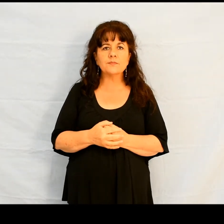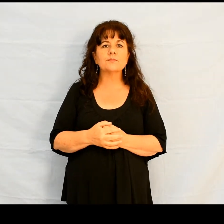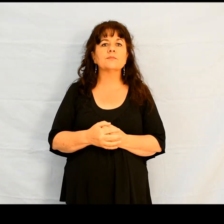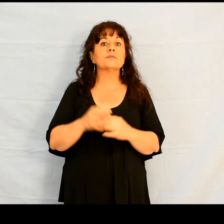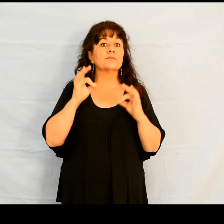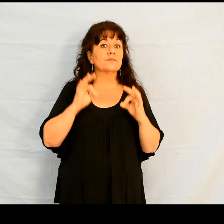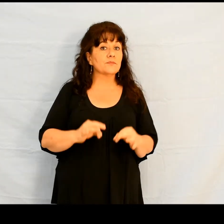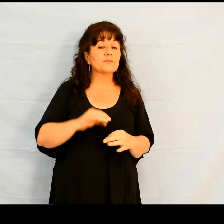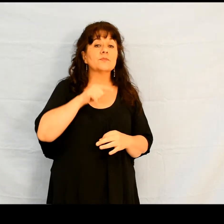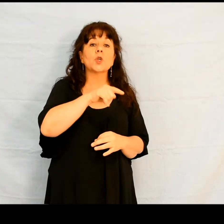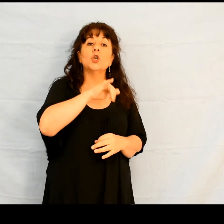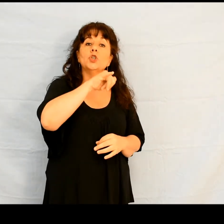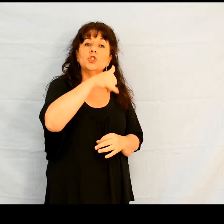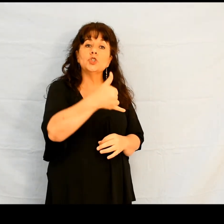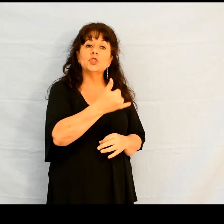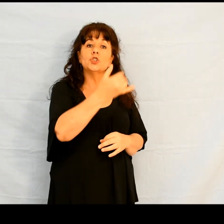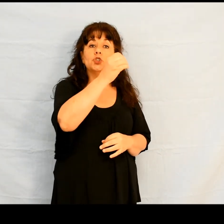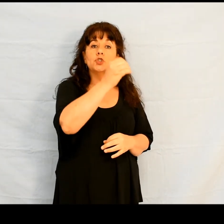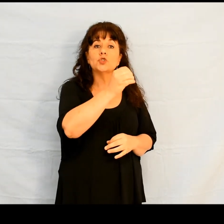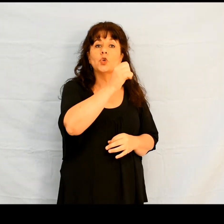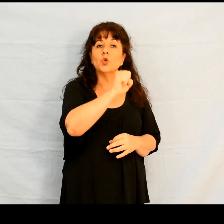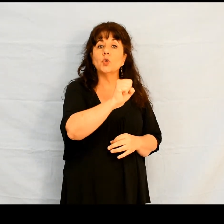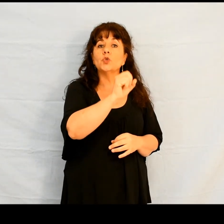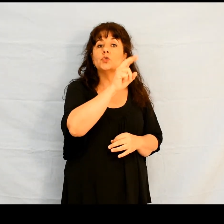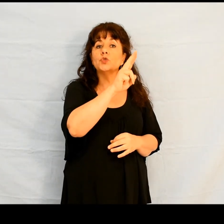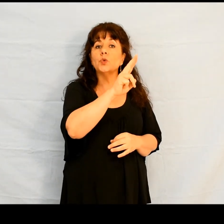Josué fit ce que Moïse avait dit.